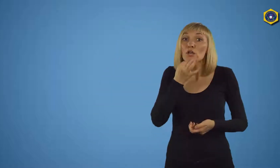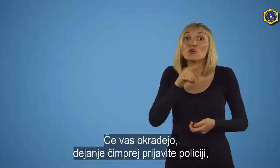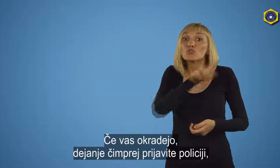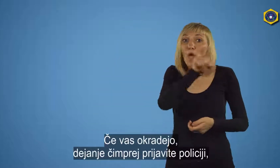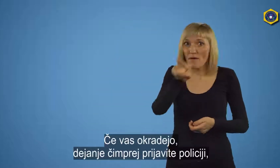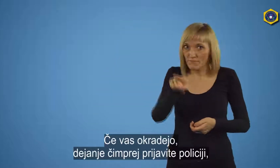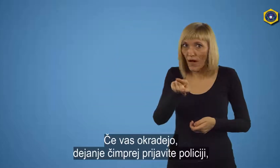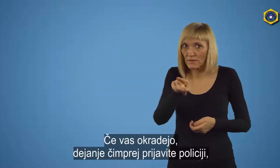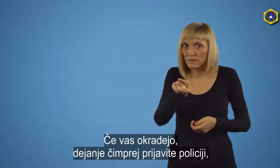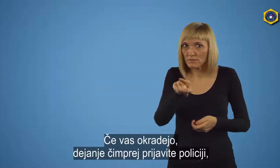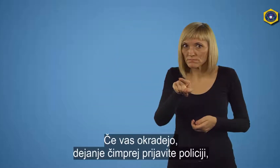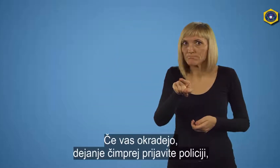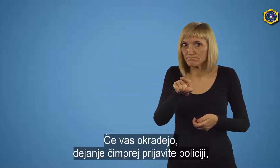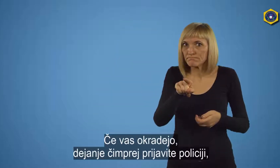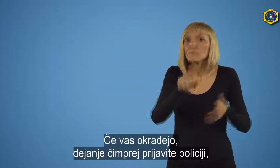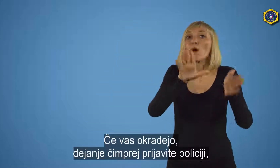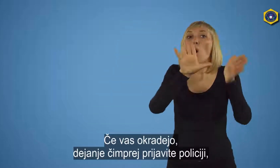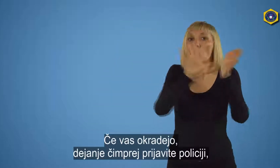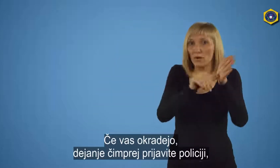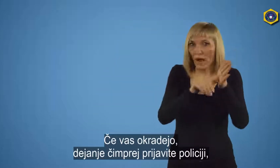Če vas ukradejo, dejanje čim prej